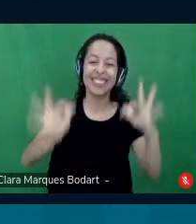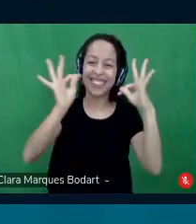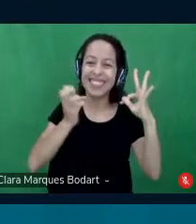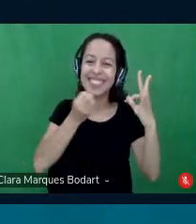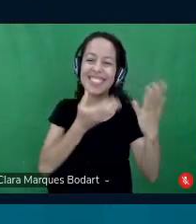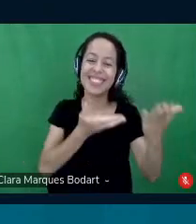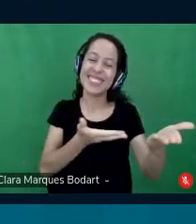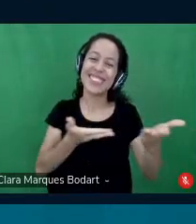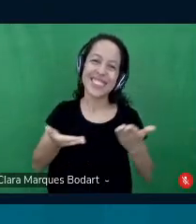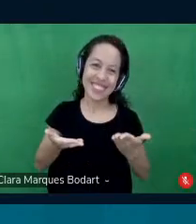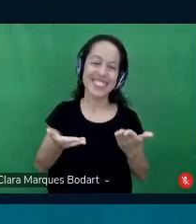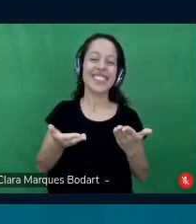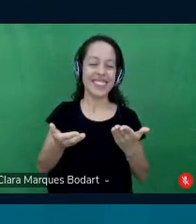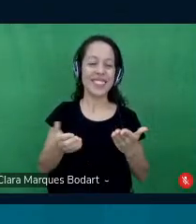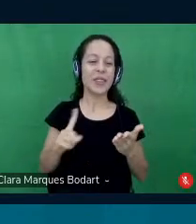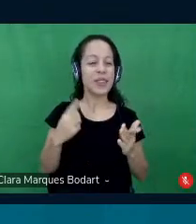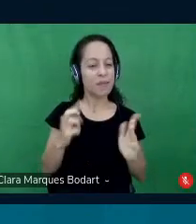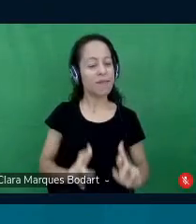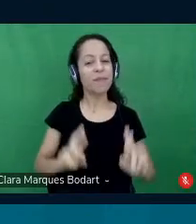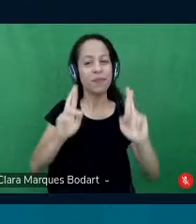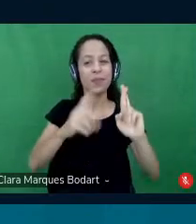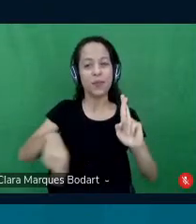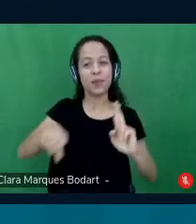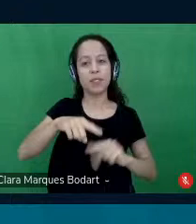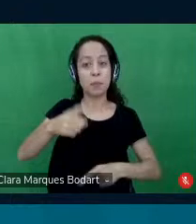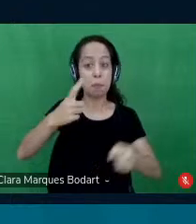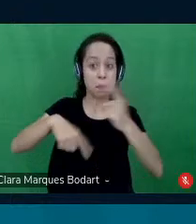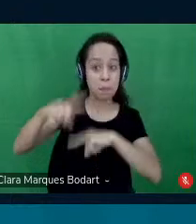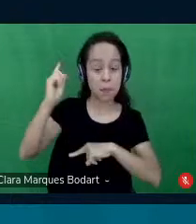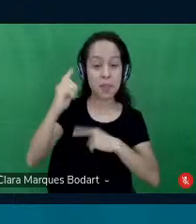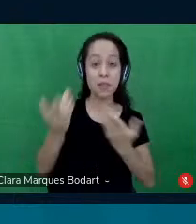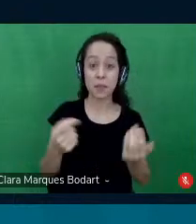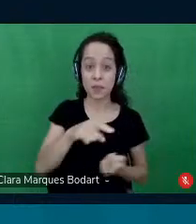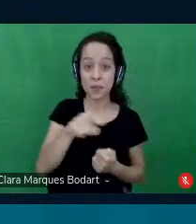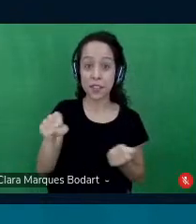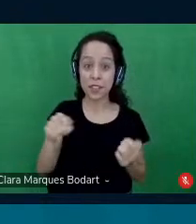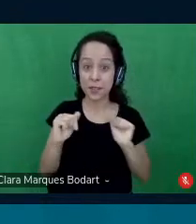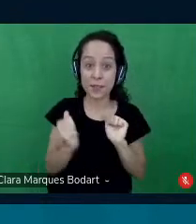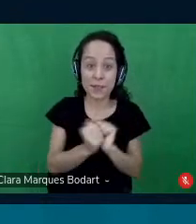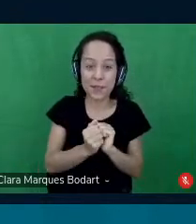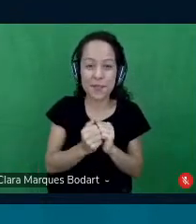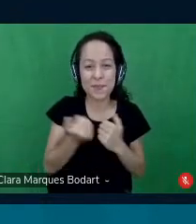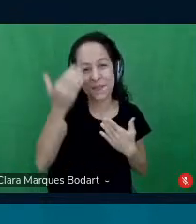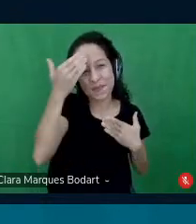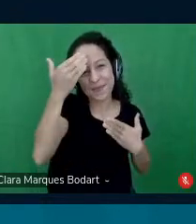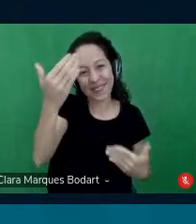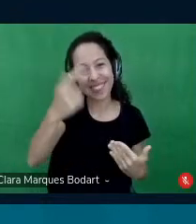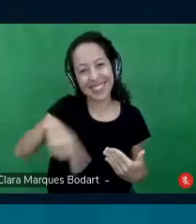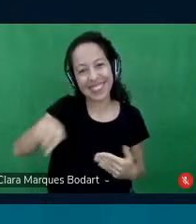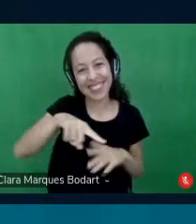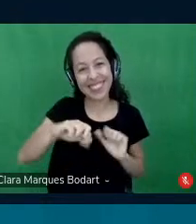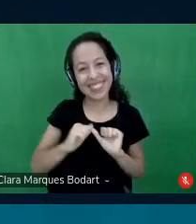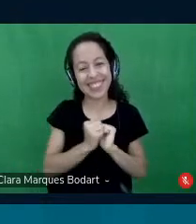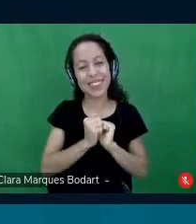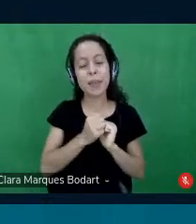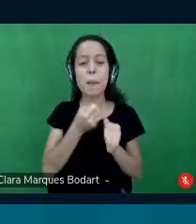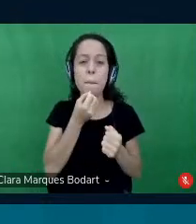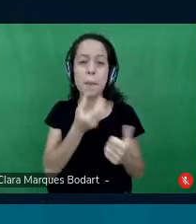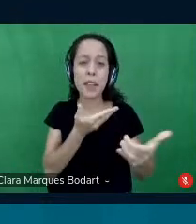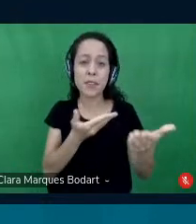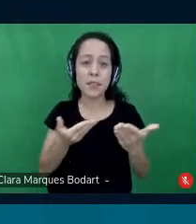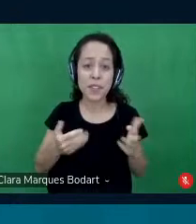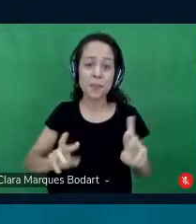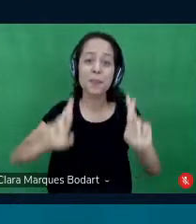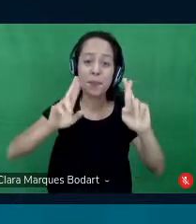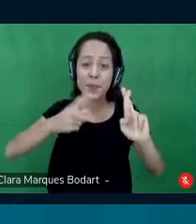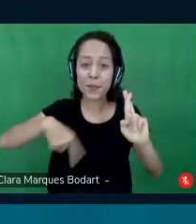nas trajetórias a serem construídas aqui, a partir de agora conosco. Muito obrigada por fazerem parte dessa história. Sejam bem-vindos, sucesso a